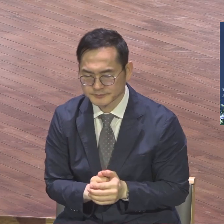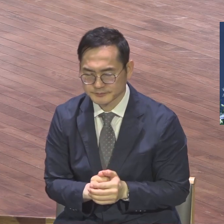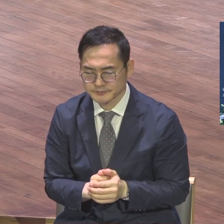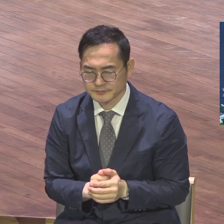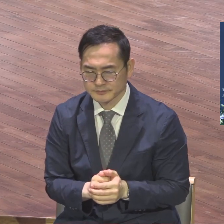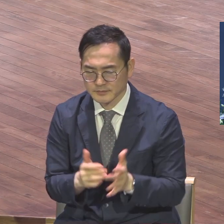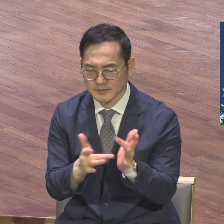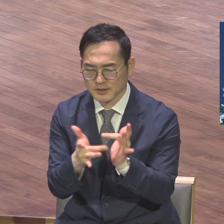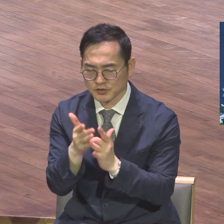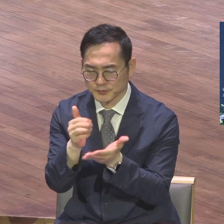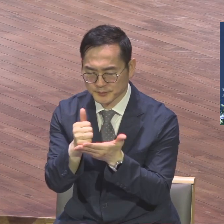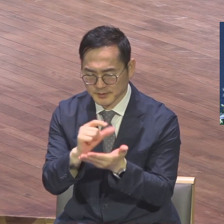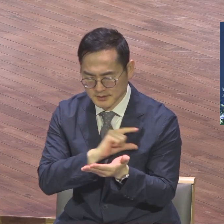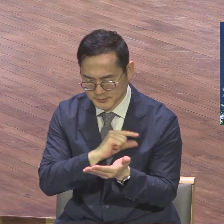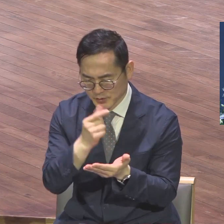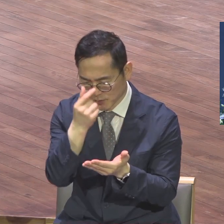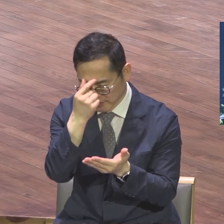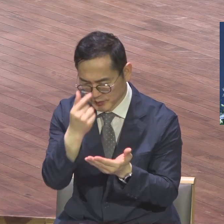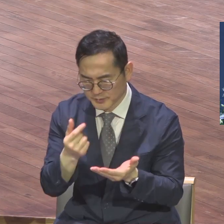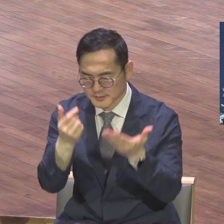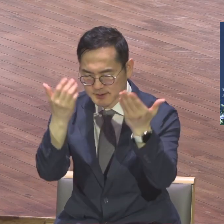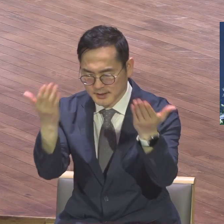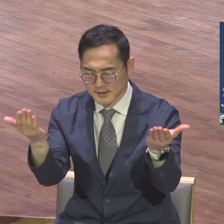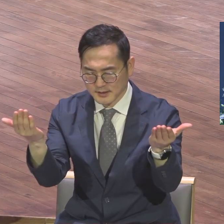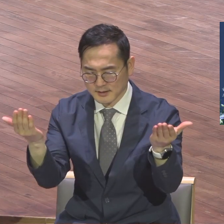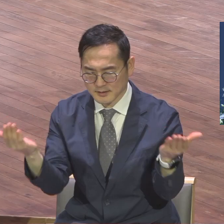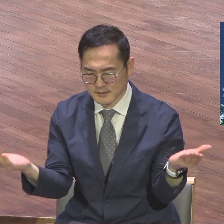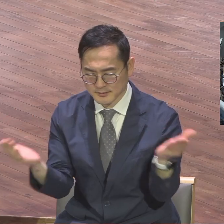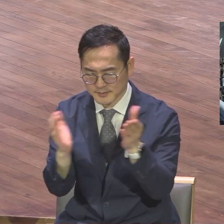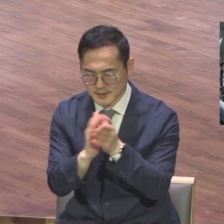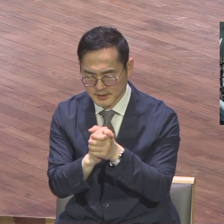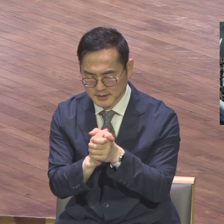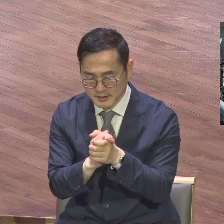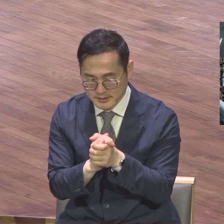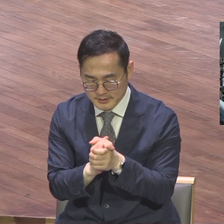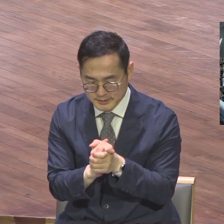예수 그리스도를 받들어 기도합니다. 아멘. 헌금은 온라인...